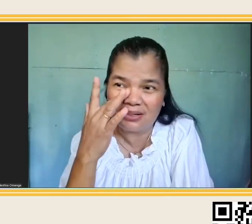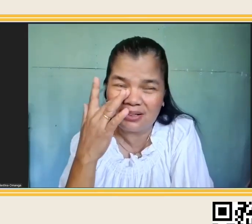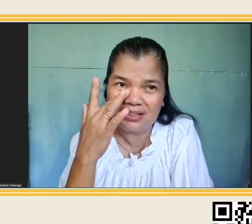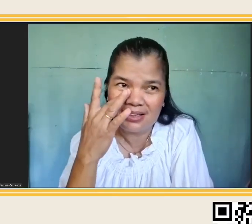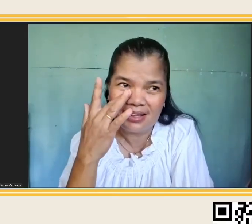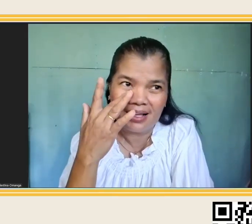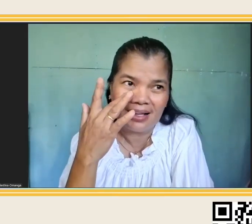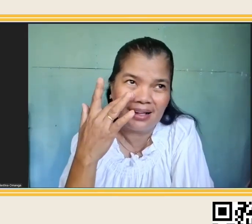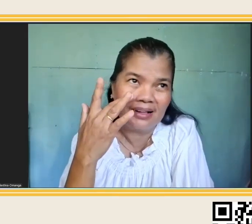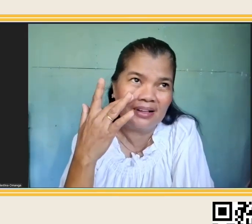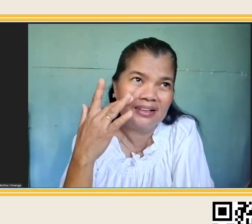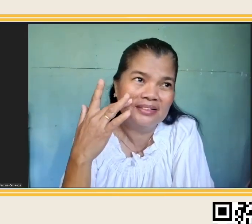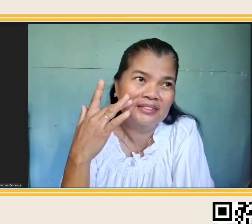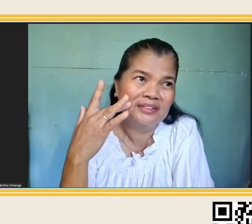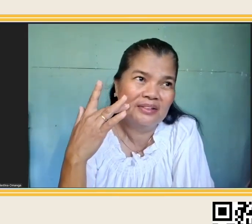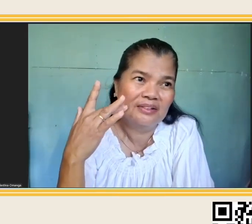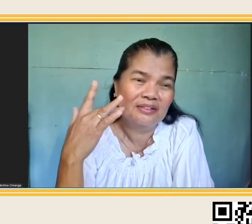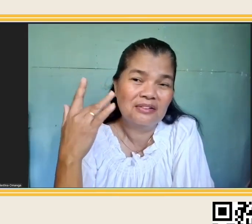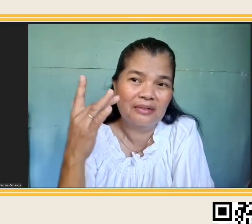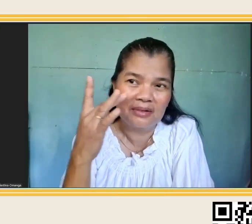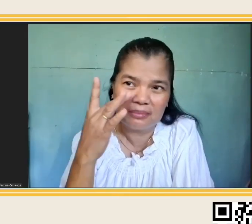silang